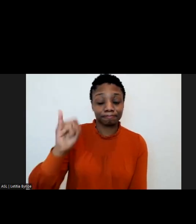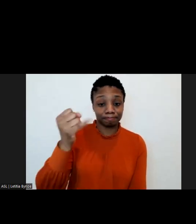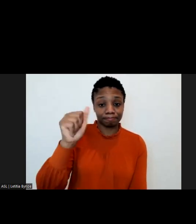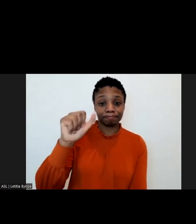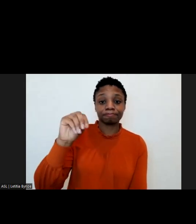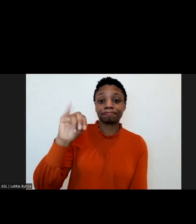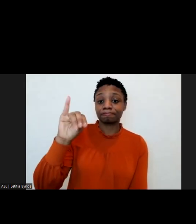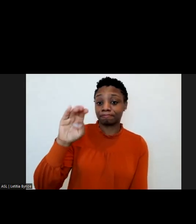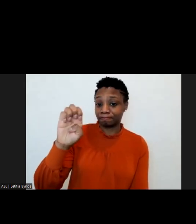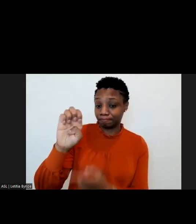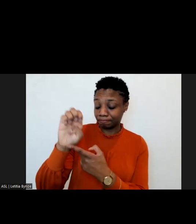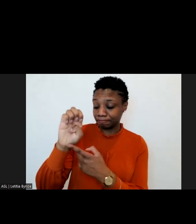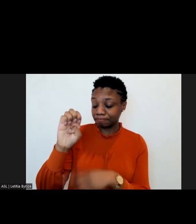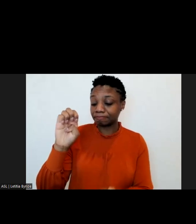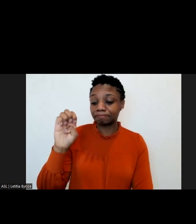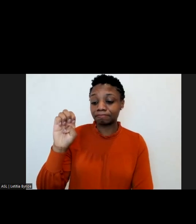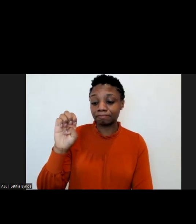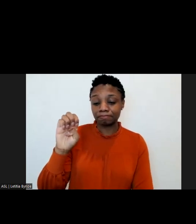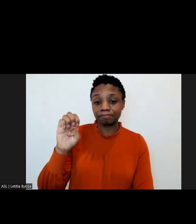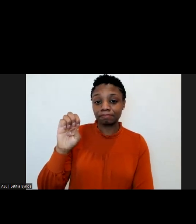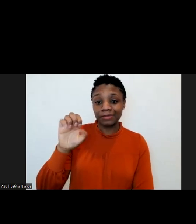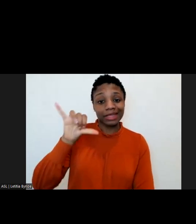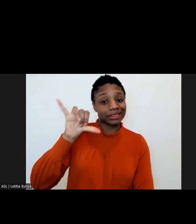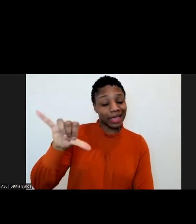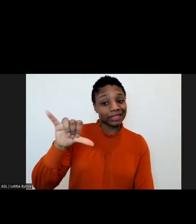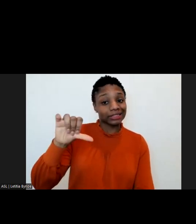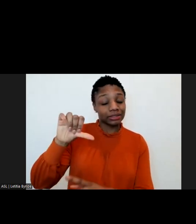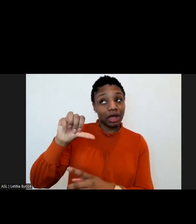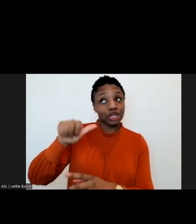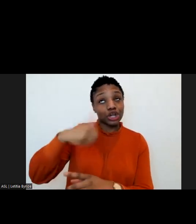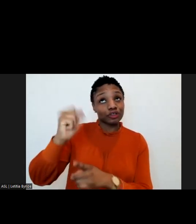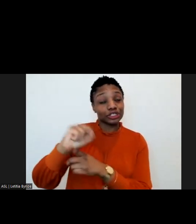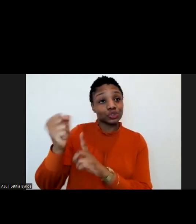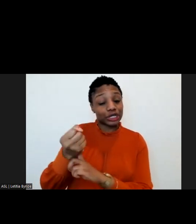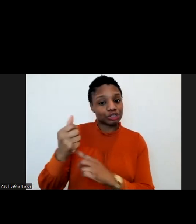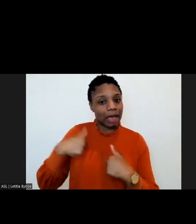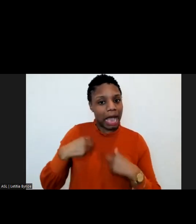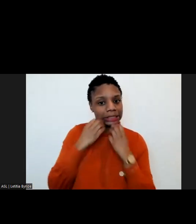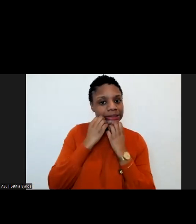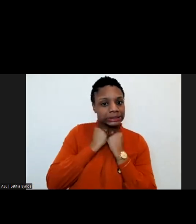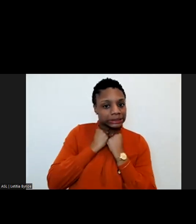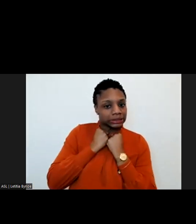esas Okay esa es otra otro asunto que